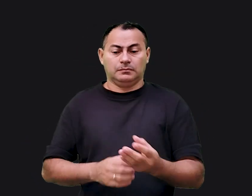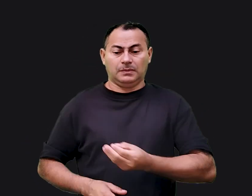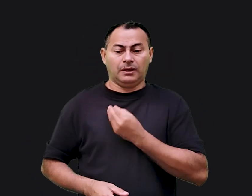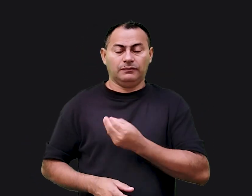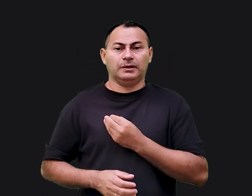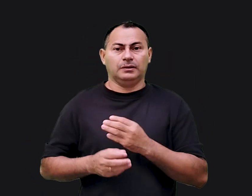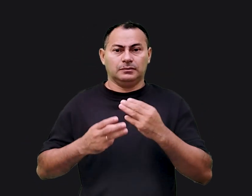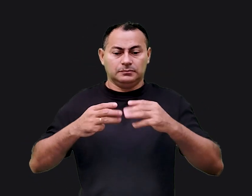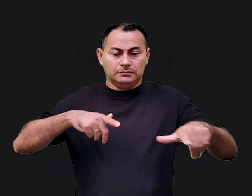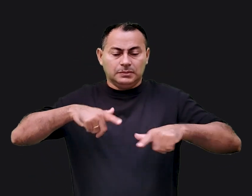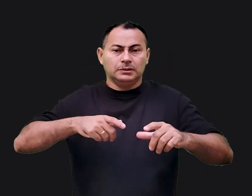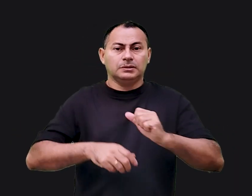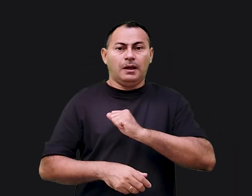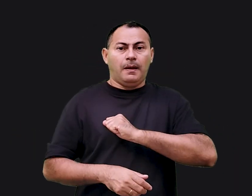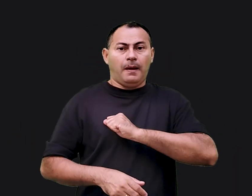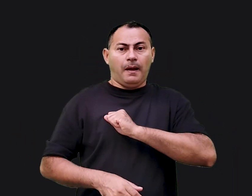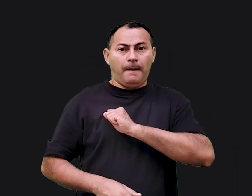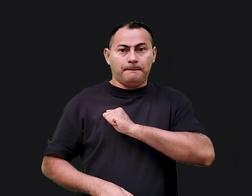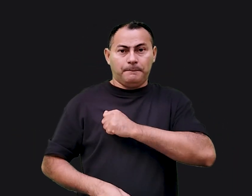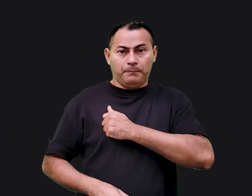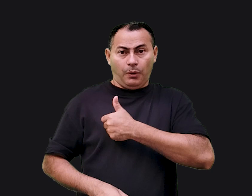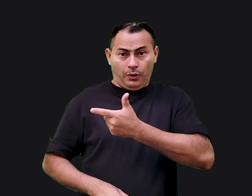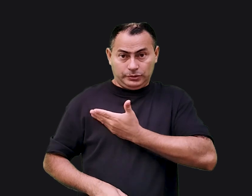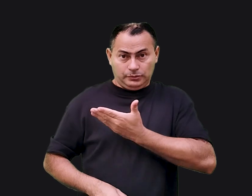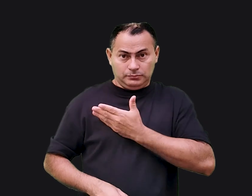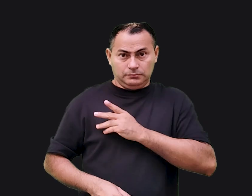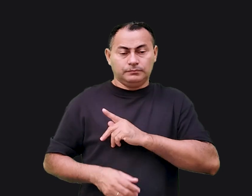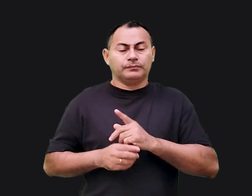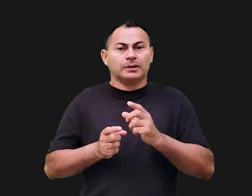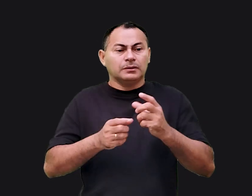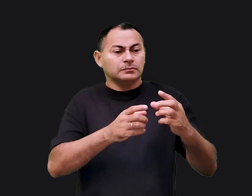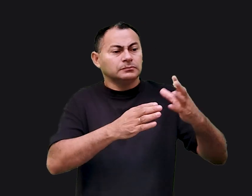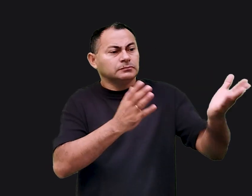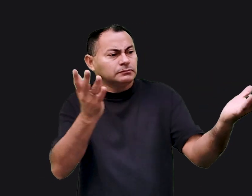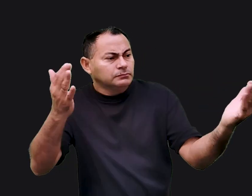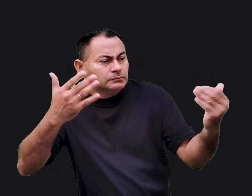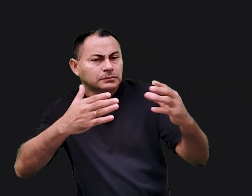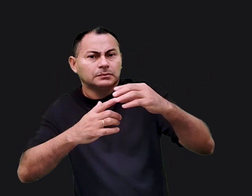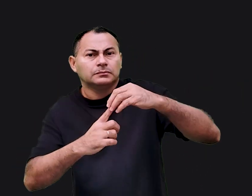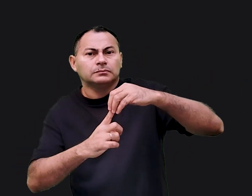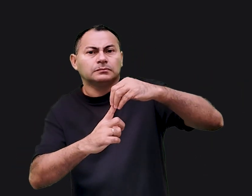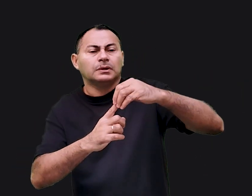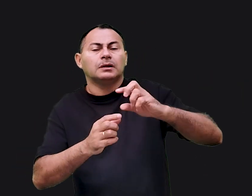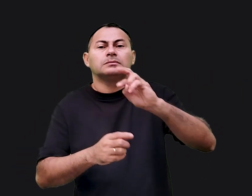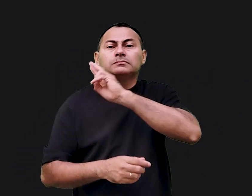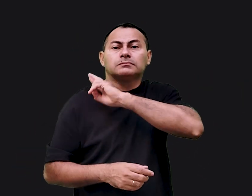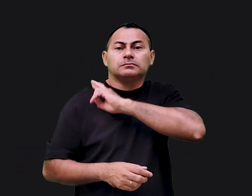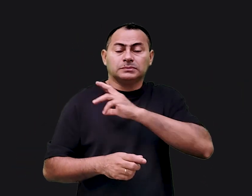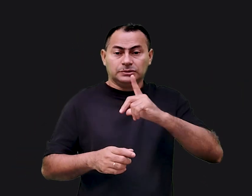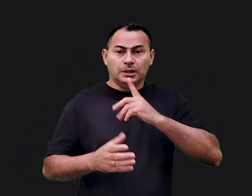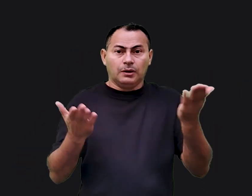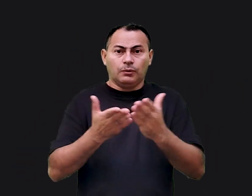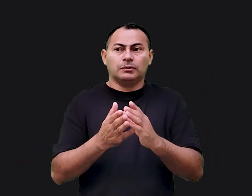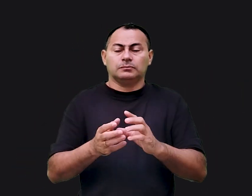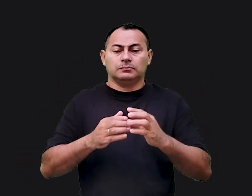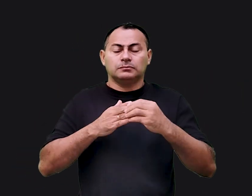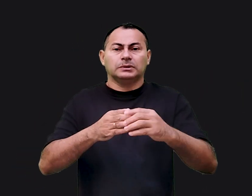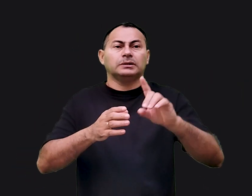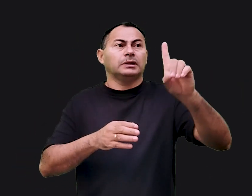a vida e Ministério desse Apóstolo Ele chamou a liderança da igreja e os lembrou da responsabilidade que agora tinham sobre o rebanho de Deus